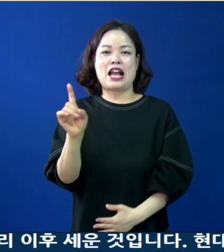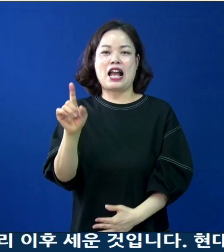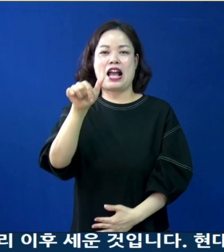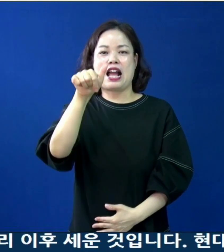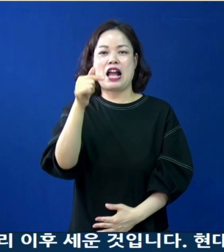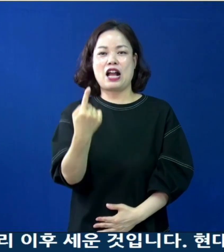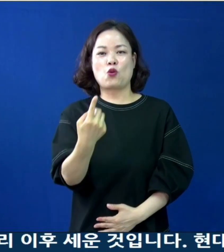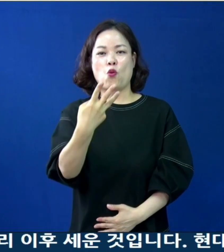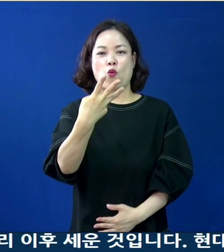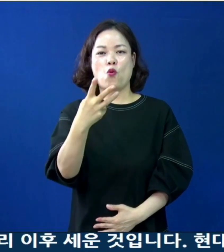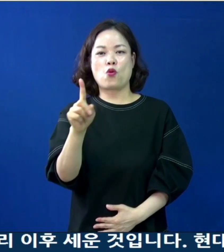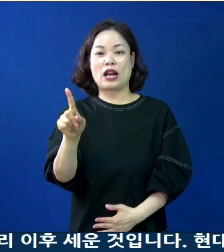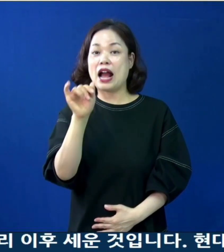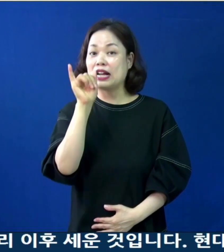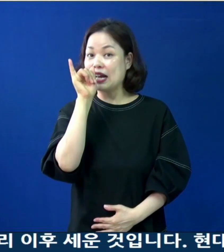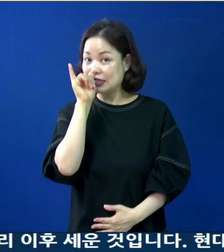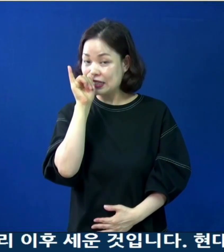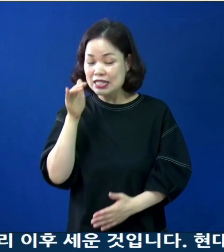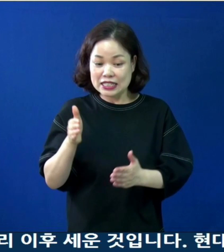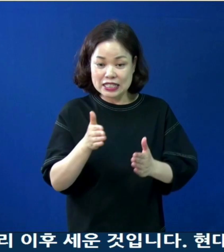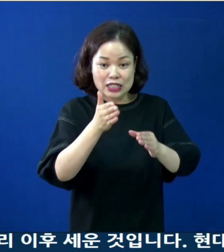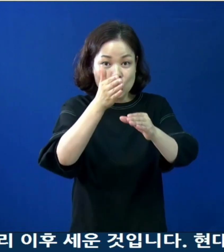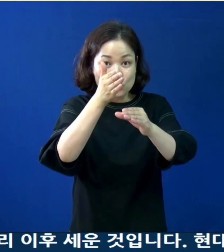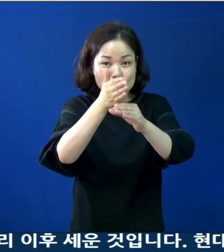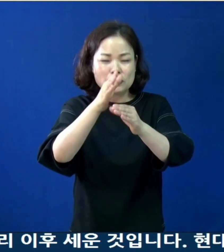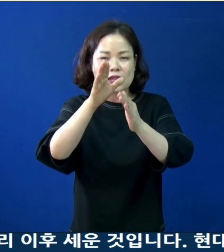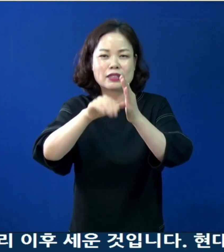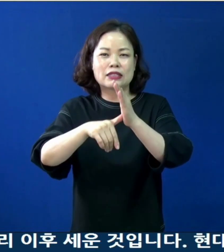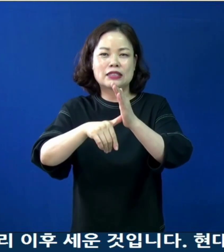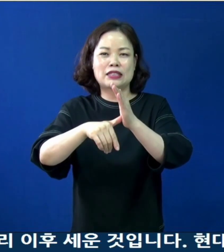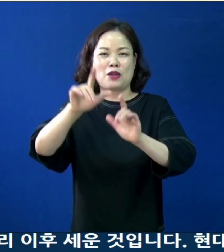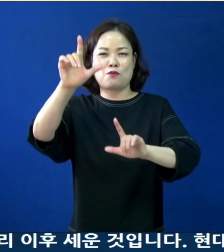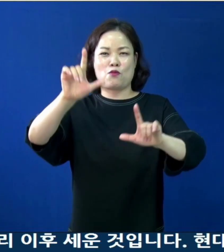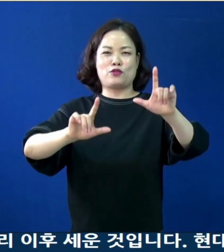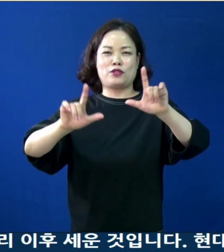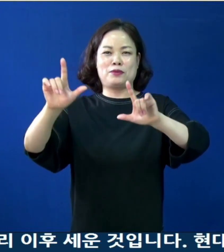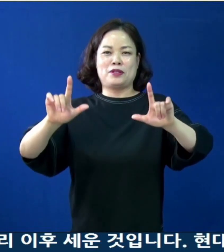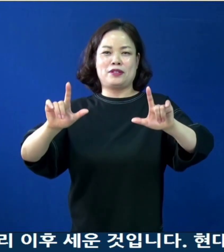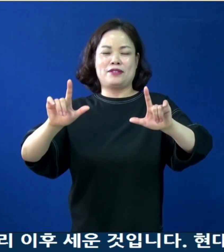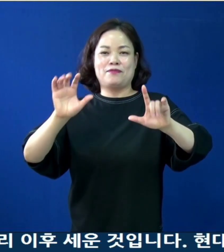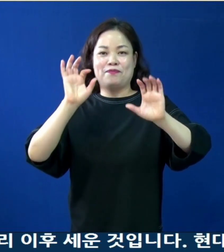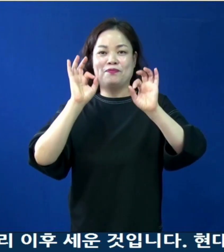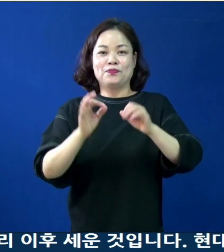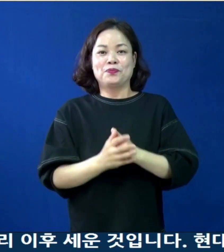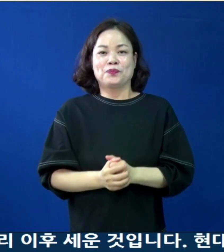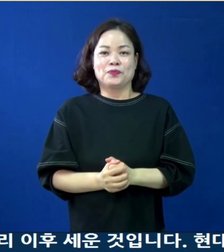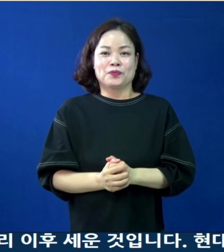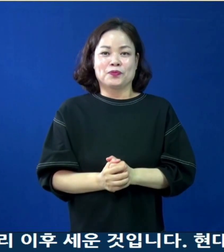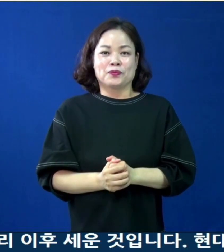있었다. 이제 길을 중심으로 있었던 당시의 모습을 볼 수 있게 됩니다.